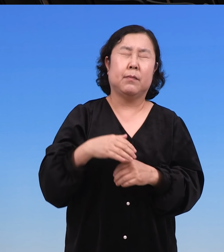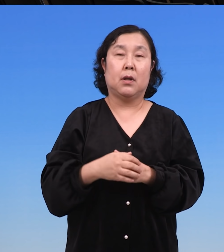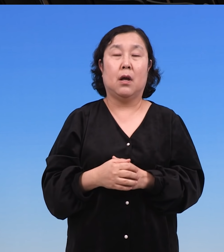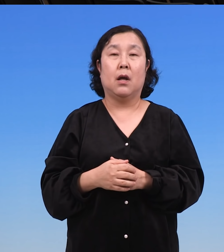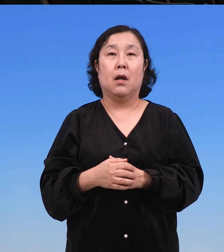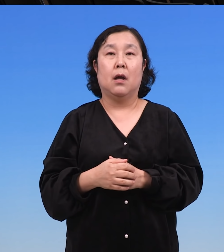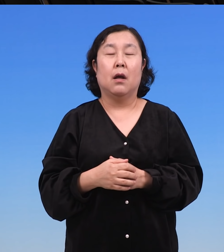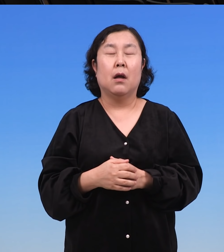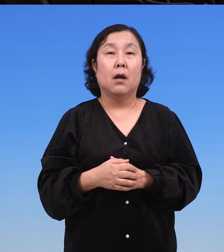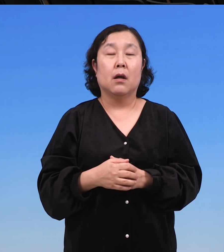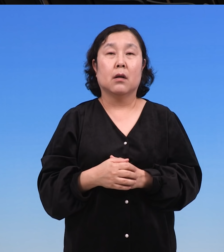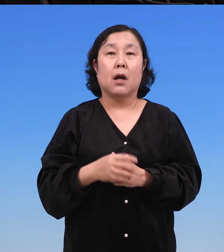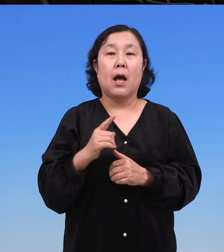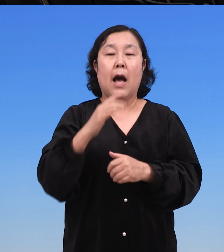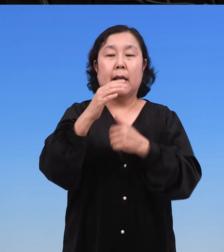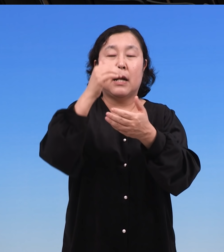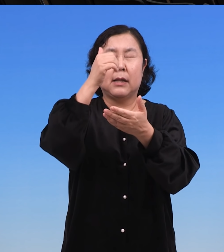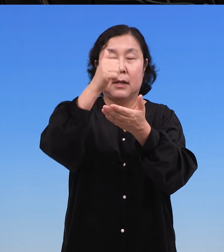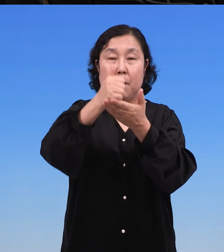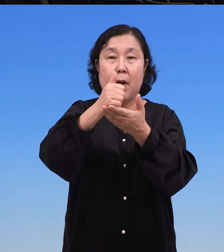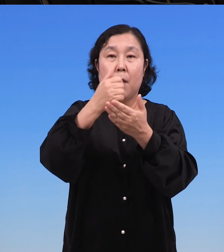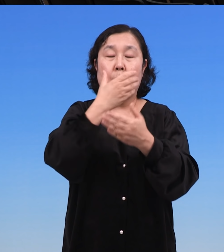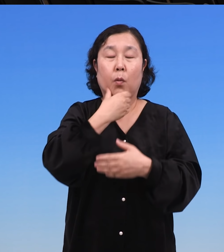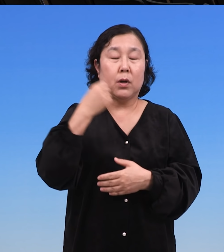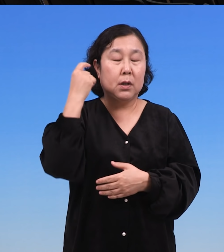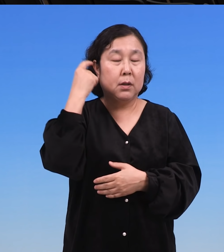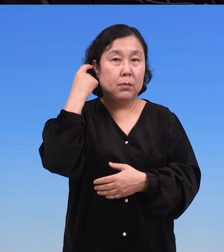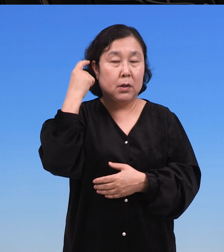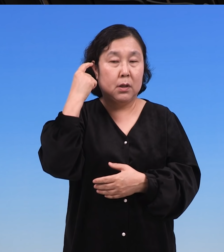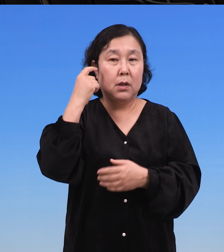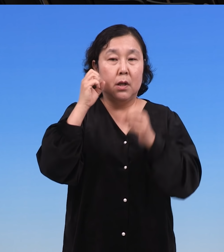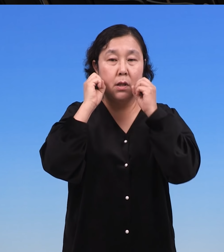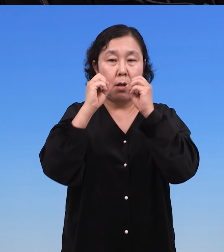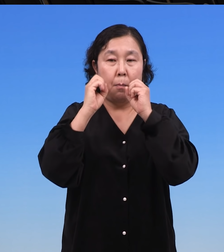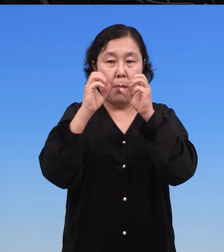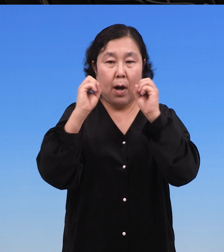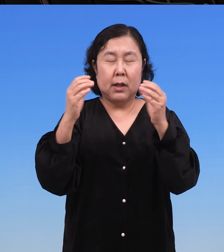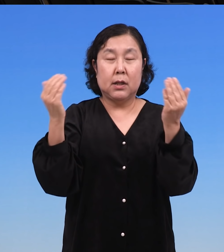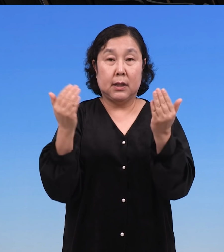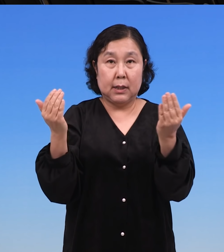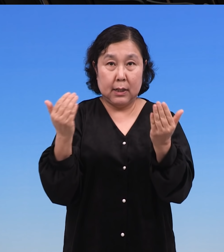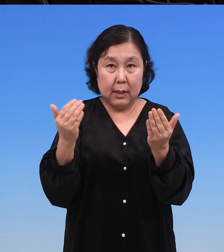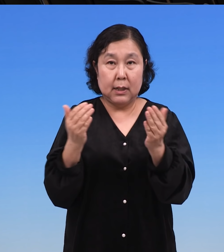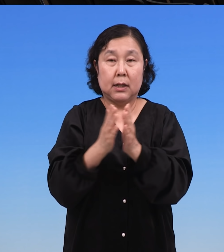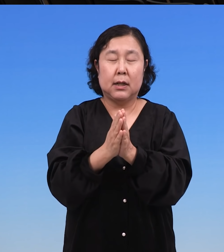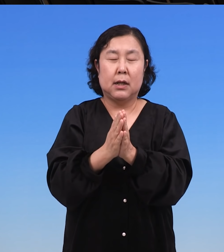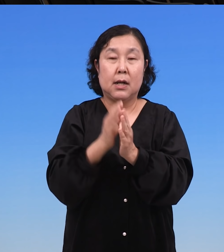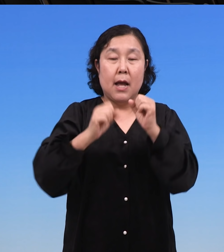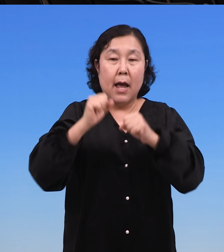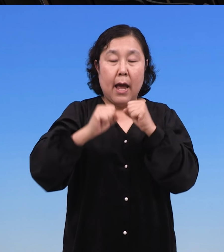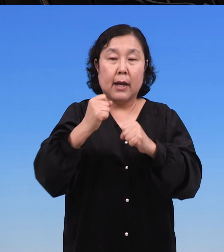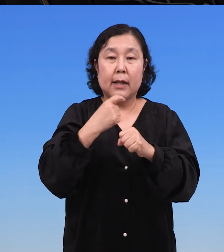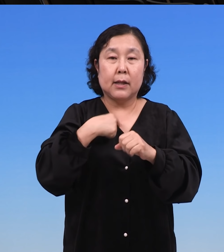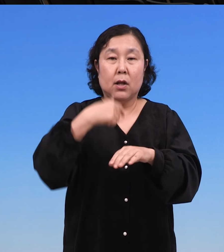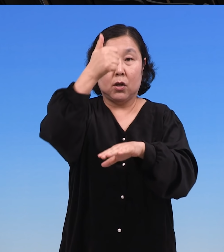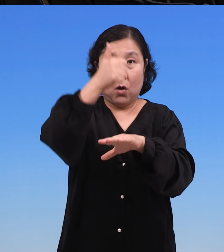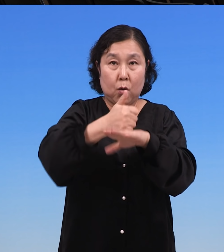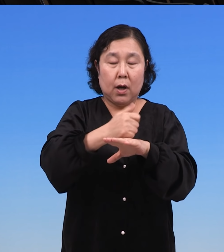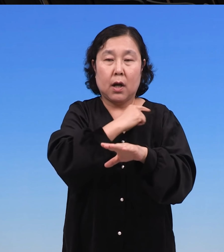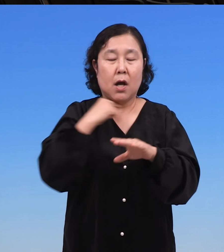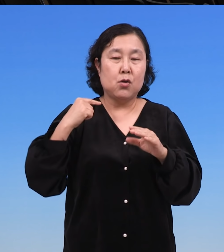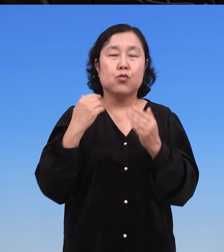평생 타협하지 아니하고 예수 그리스도와 하나님의 복음을 선포하는 일을 양보하지 않고 행했던 그 결과물이 바로